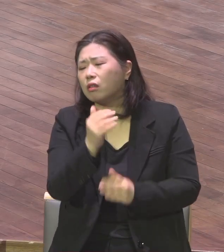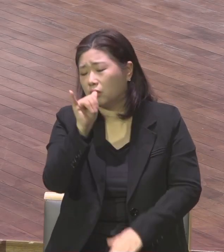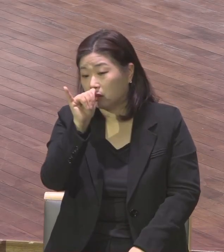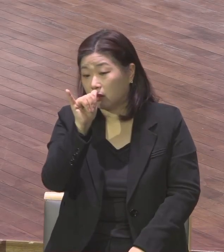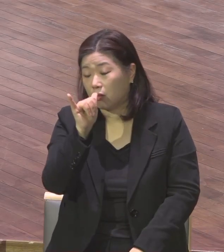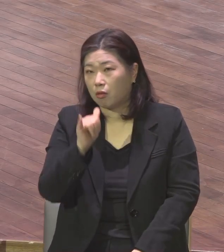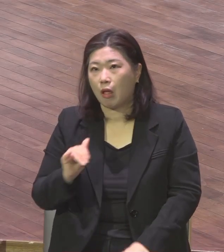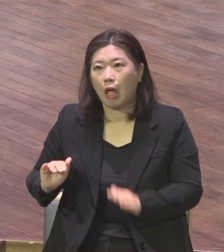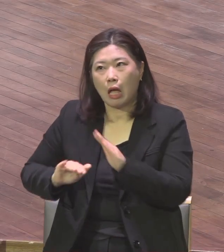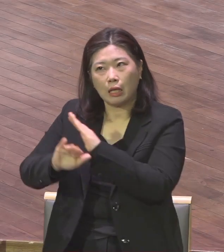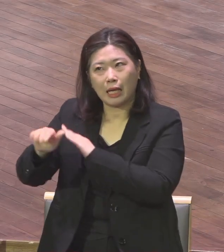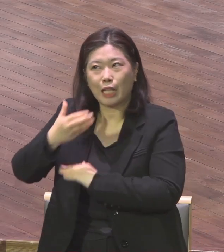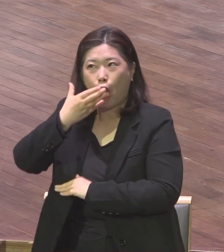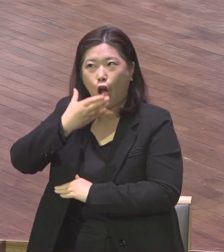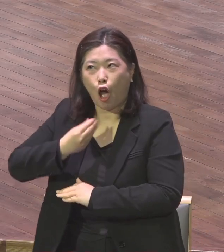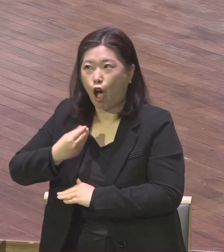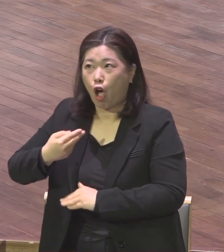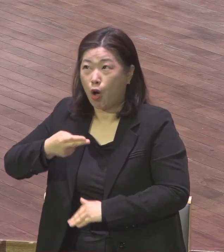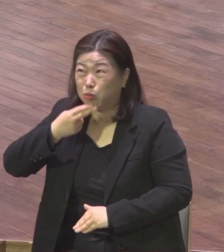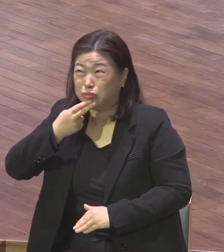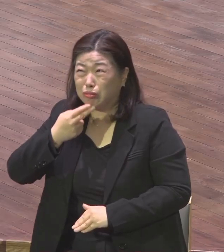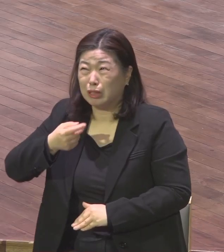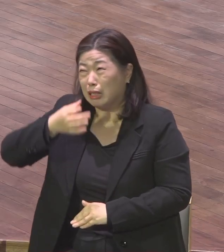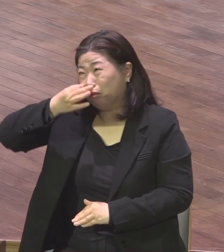힘이 없지요.